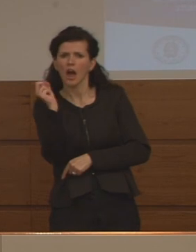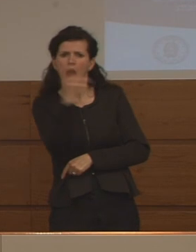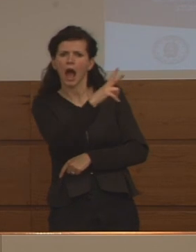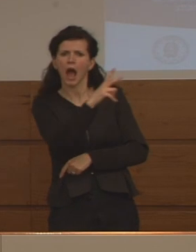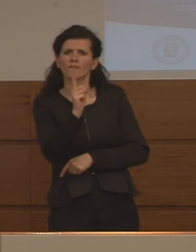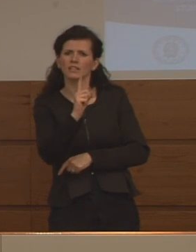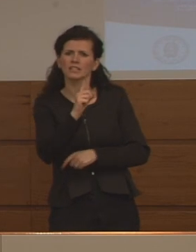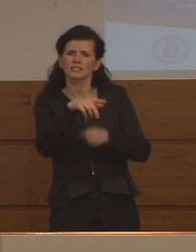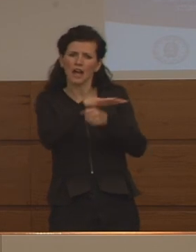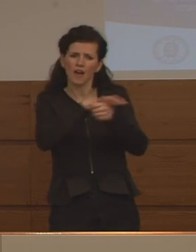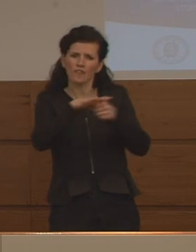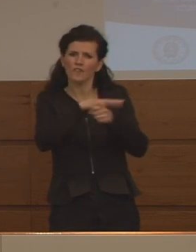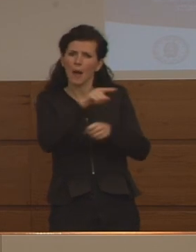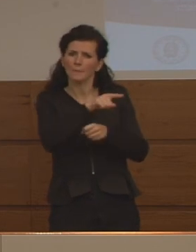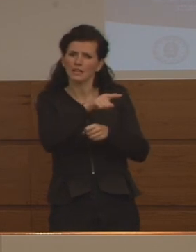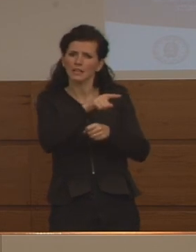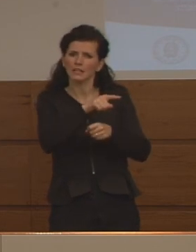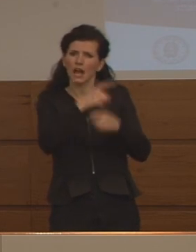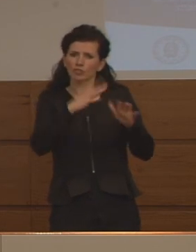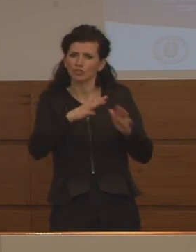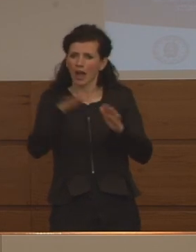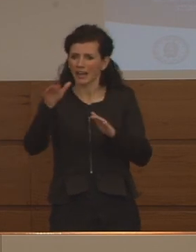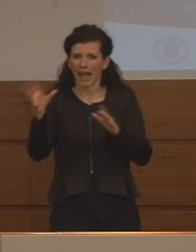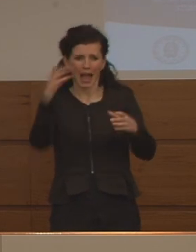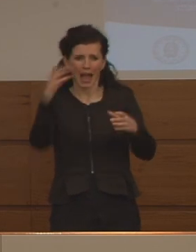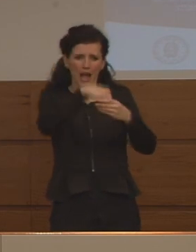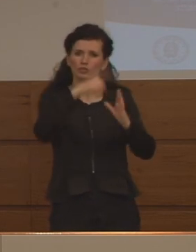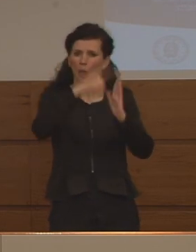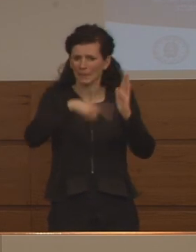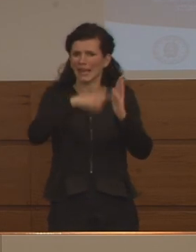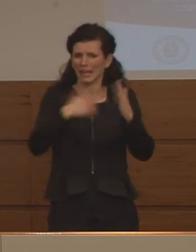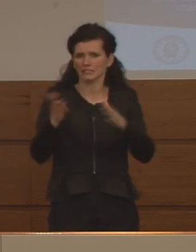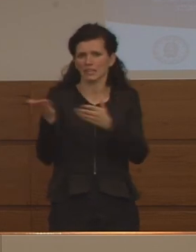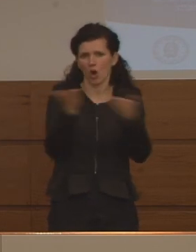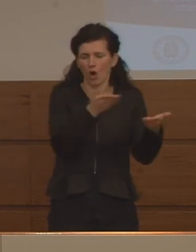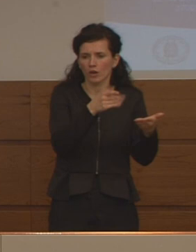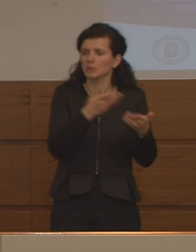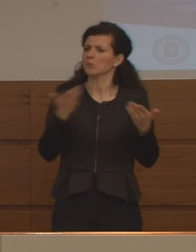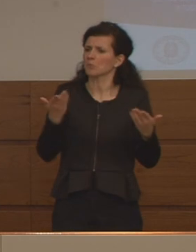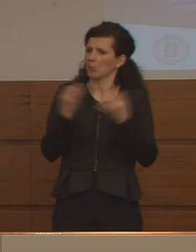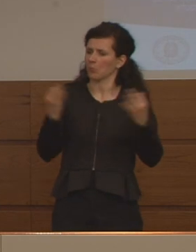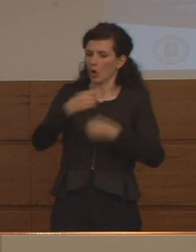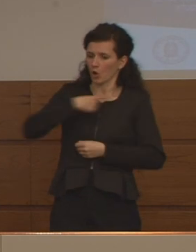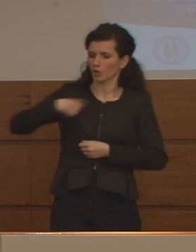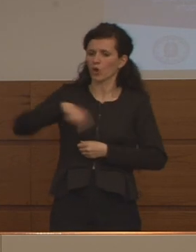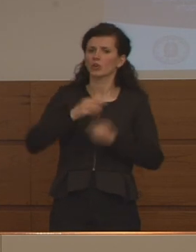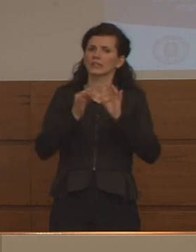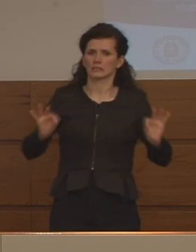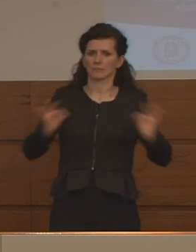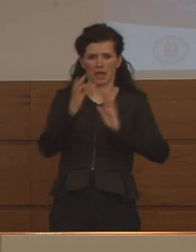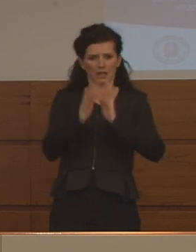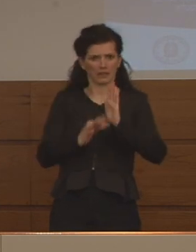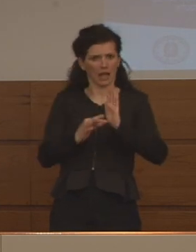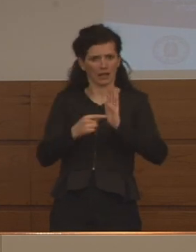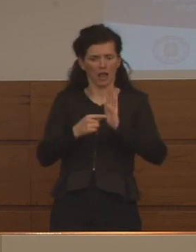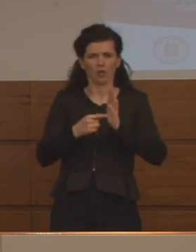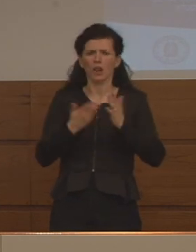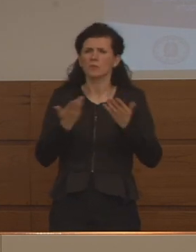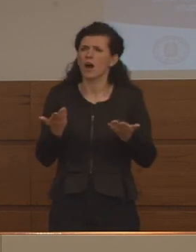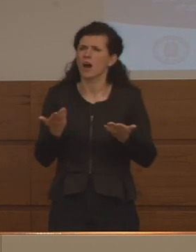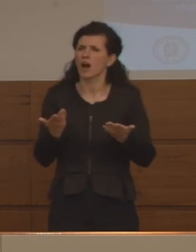casa quindi mi chiedo noi dobbiamo rispettare le regole ed è giusto che sia così ma come ci siti come ci si difende e